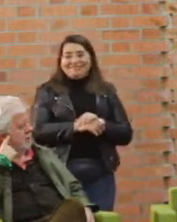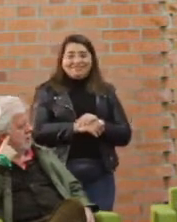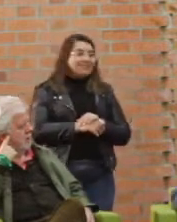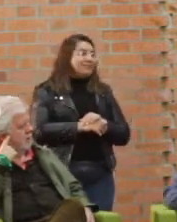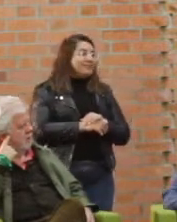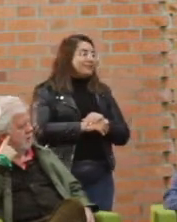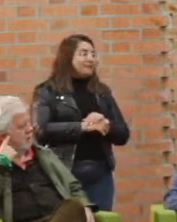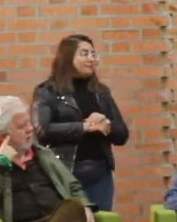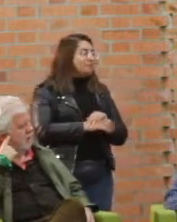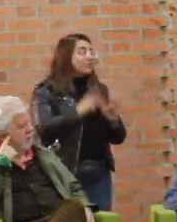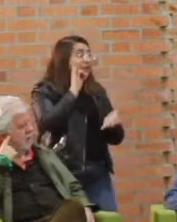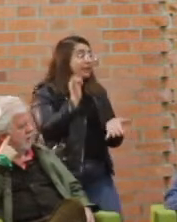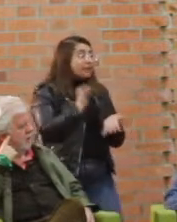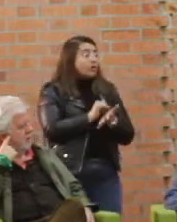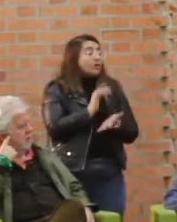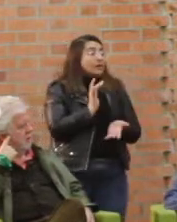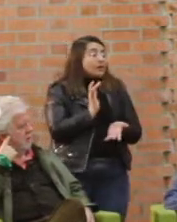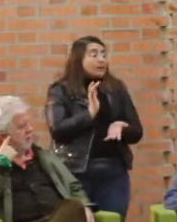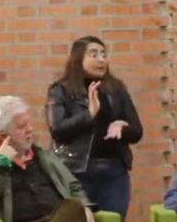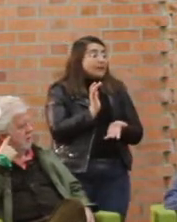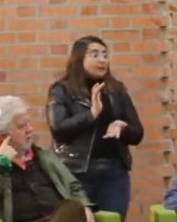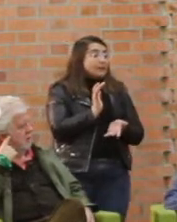yo creo que